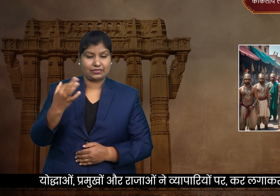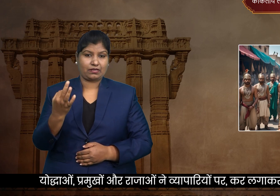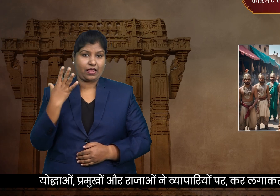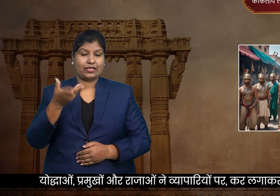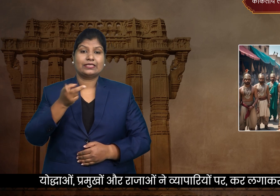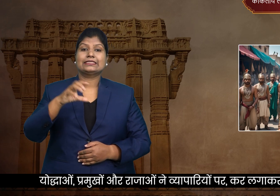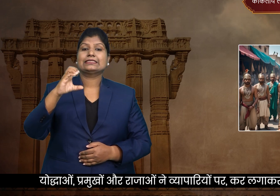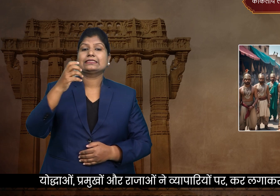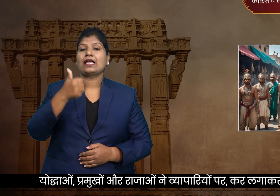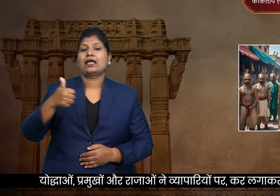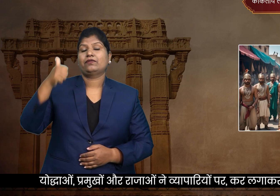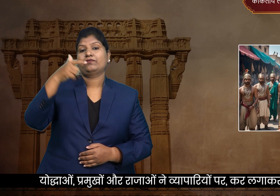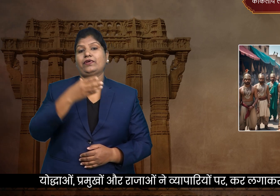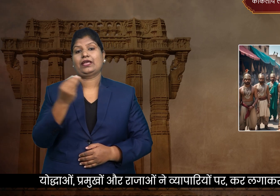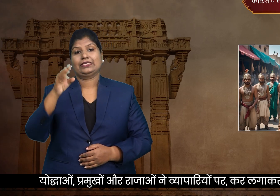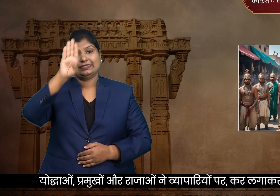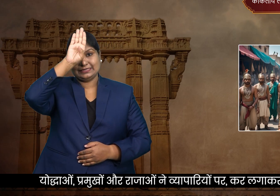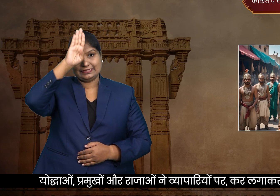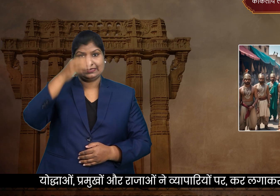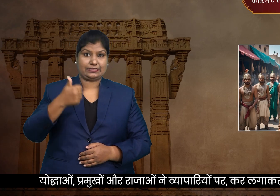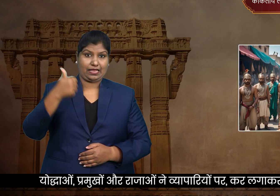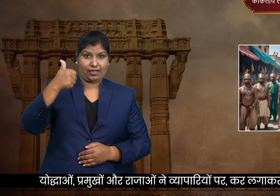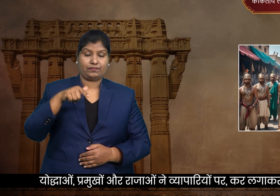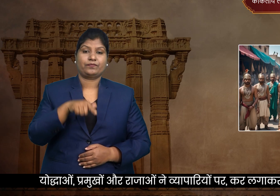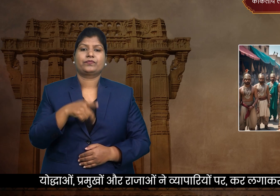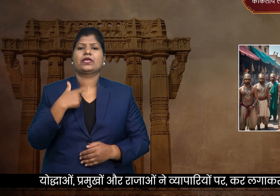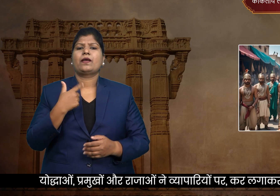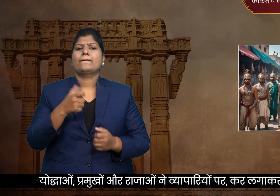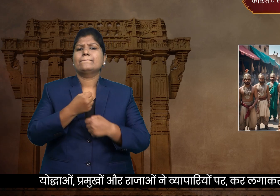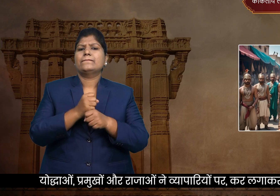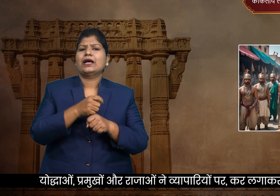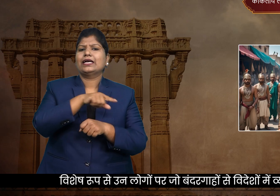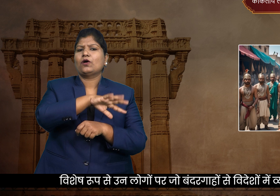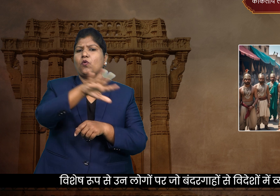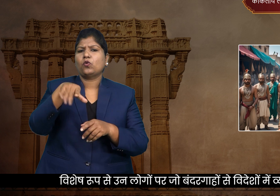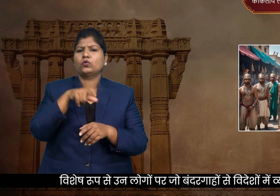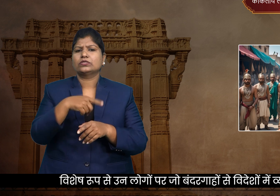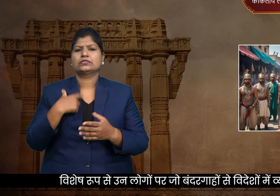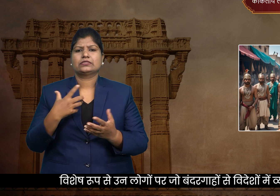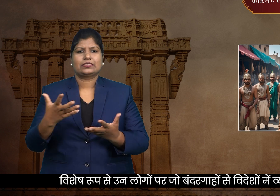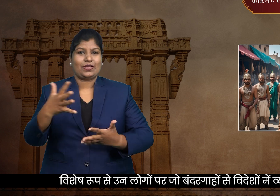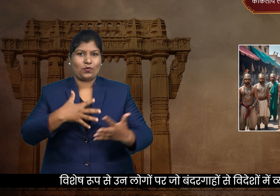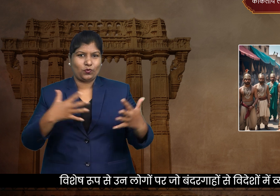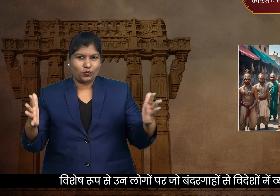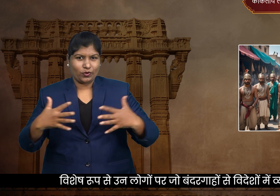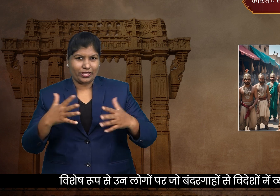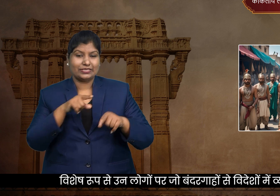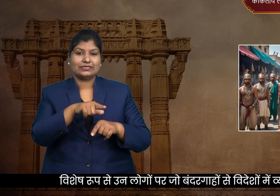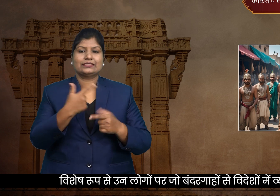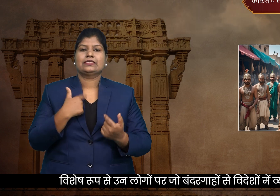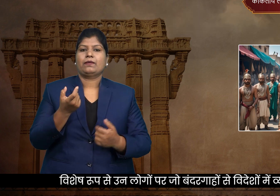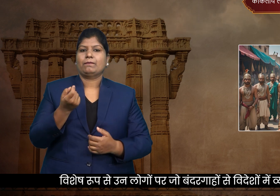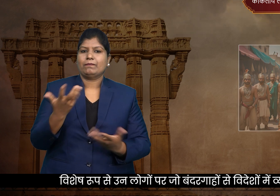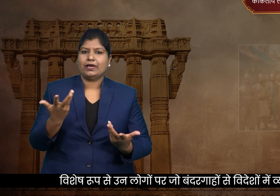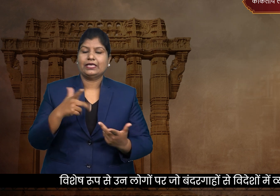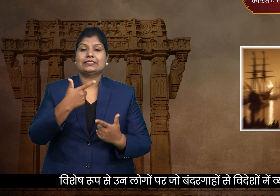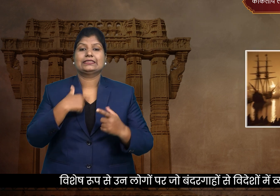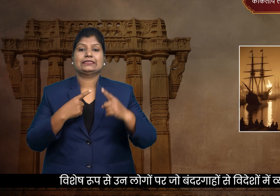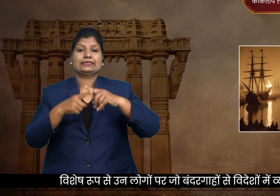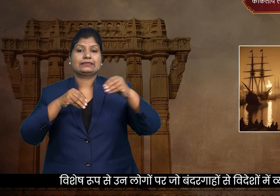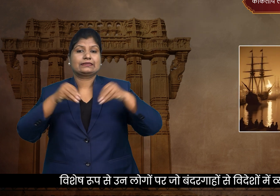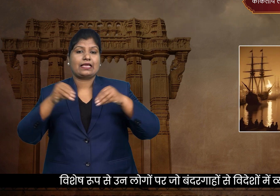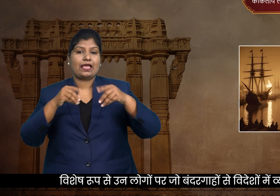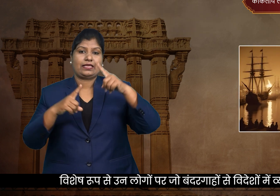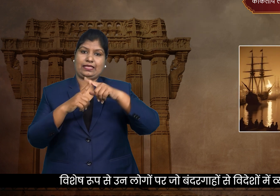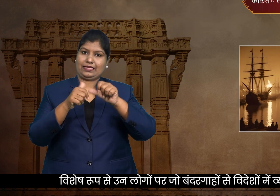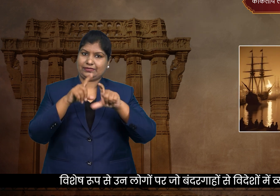ने व्यापारियों पर कर लगाकर बहुत पैसा कमाया, विशेष रूप से उन लोगों पर जो